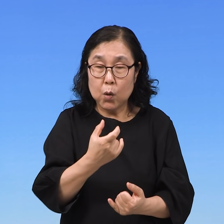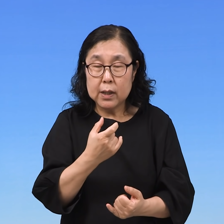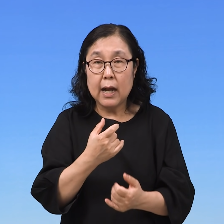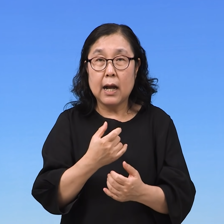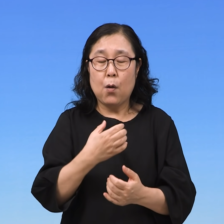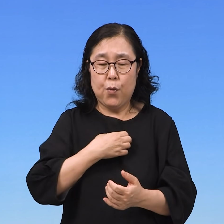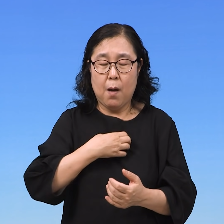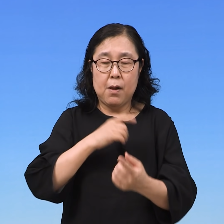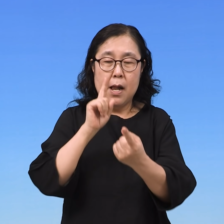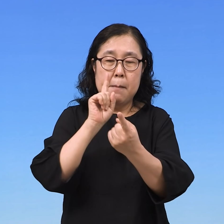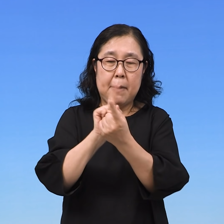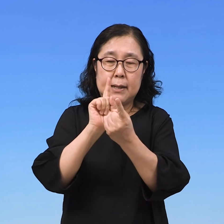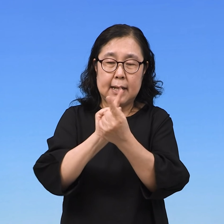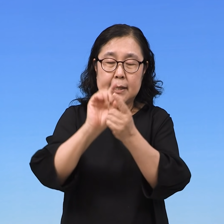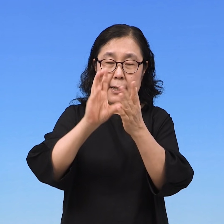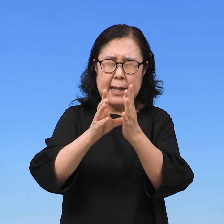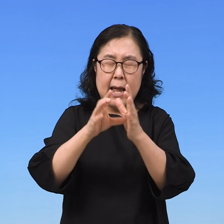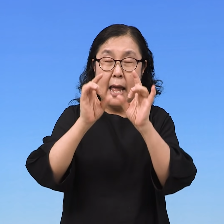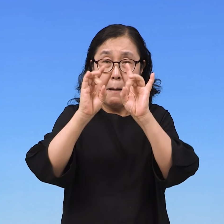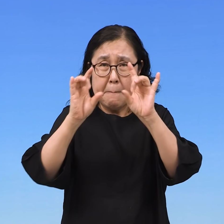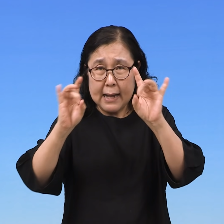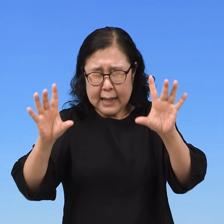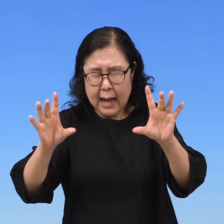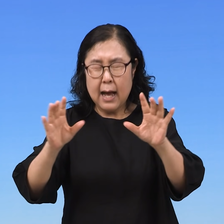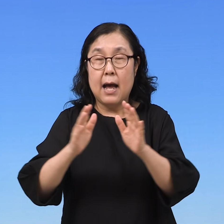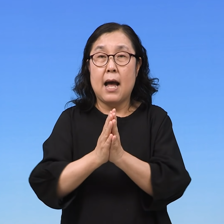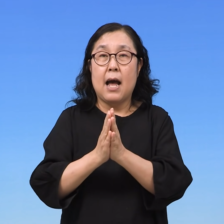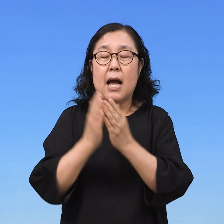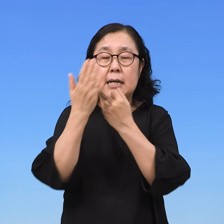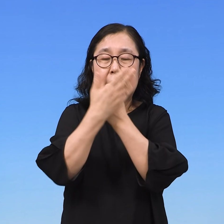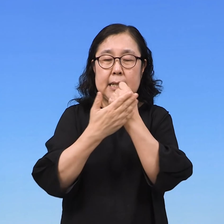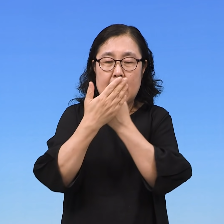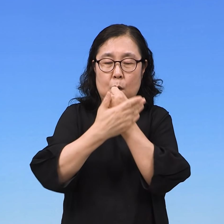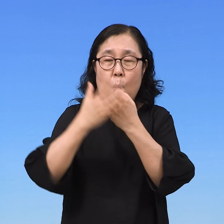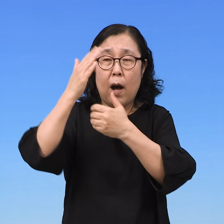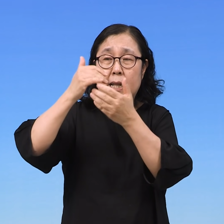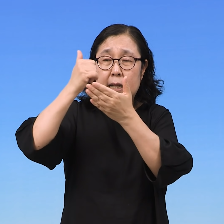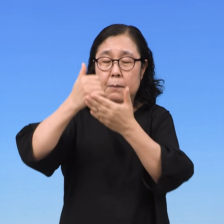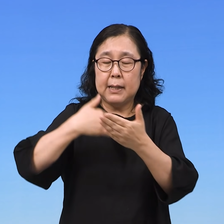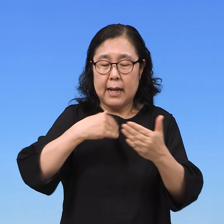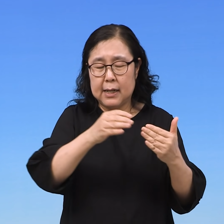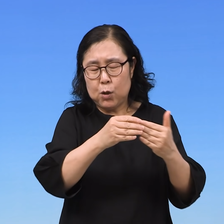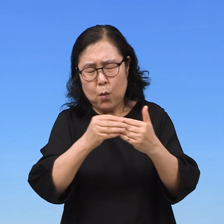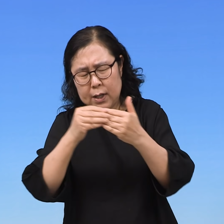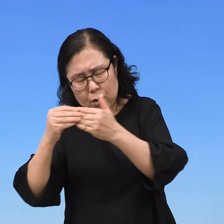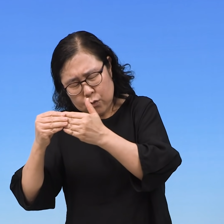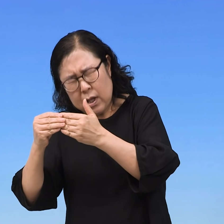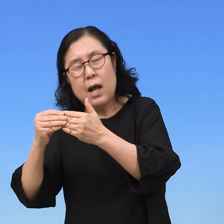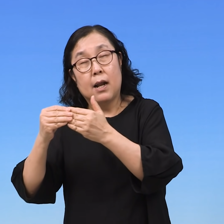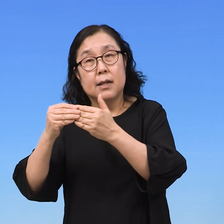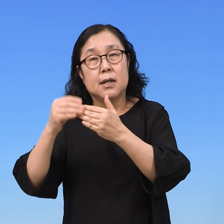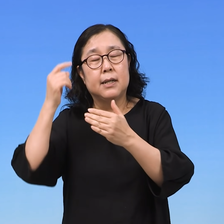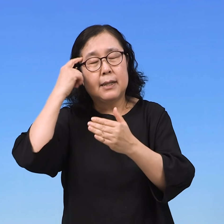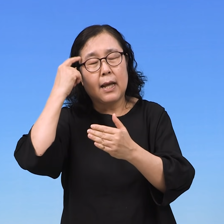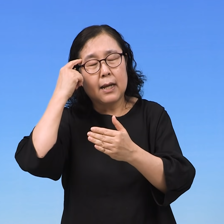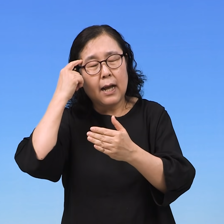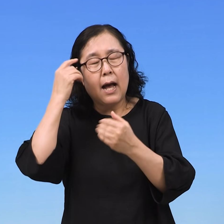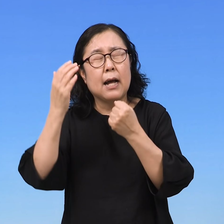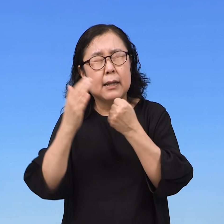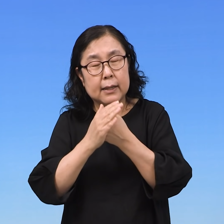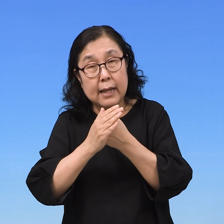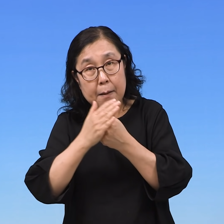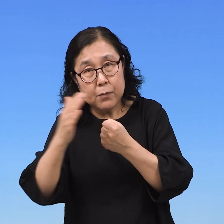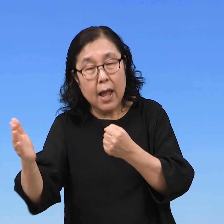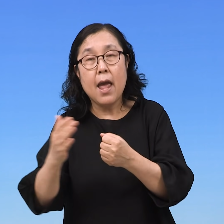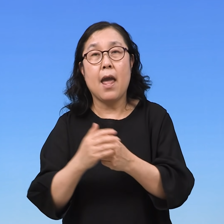그 상황마다 하나님이 은혜로 자기를 이끌어 주셨다는 그 은혜에 대한 기억 때문에 그 전쟁에